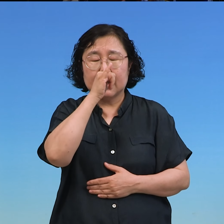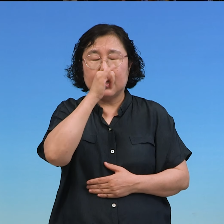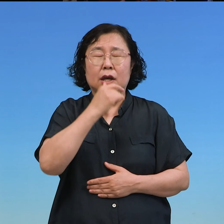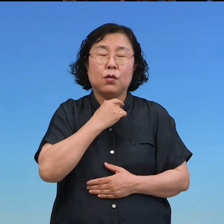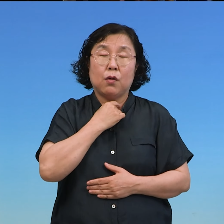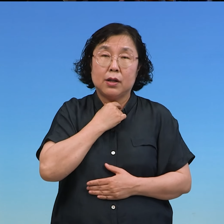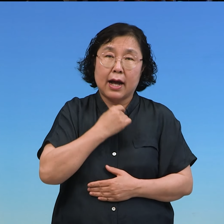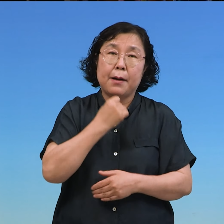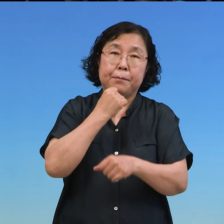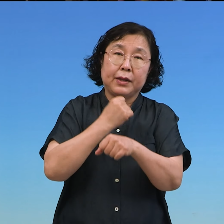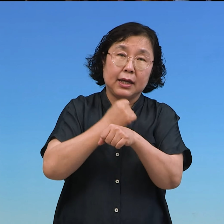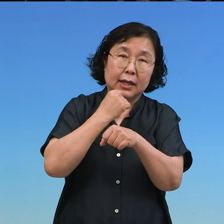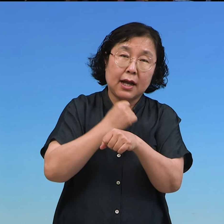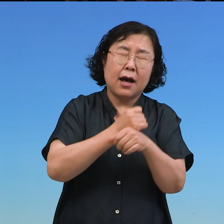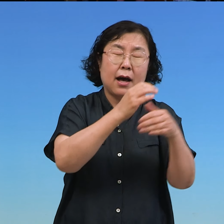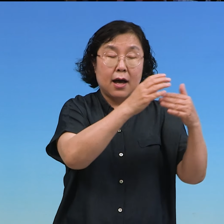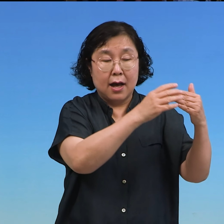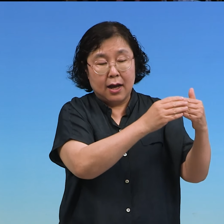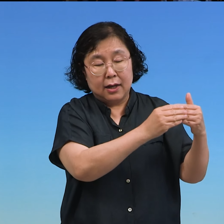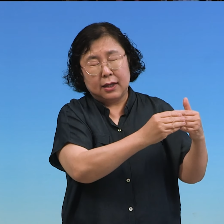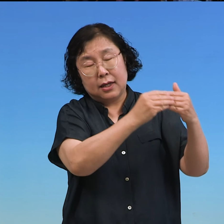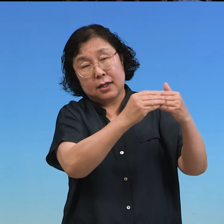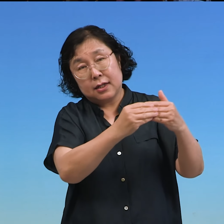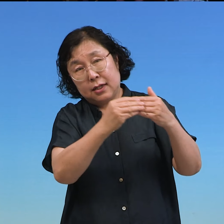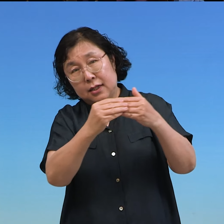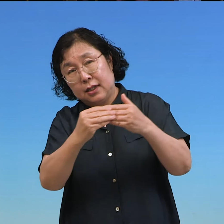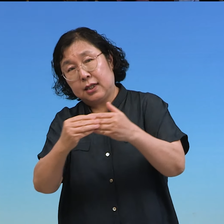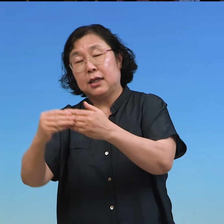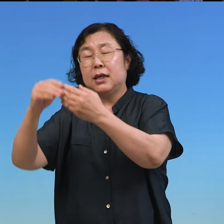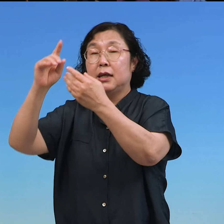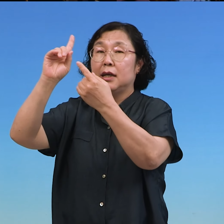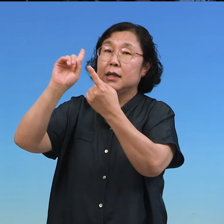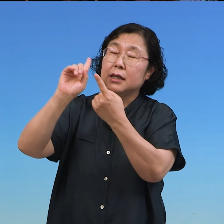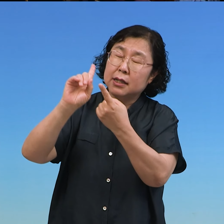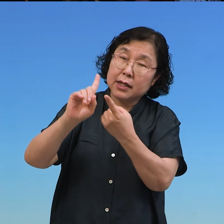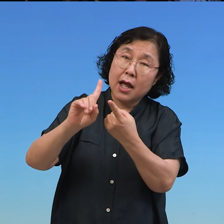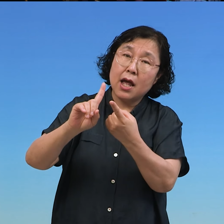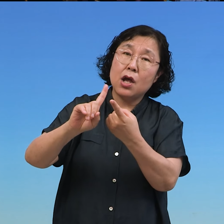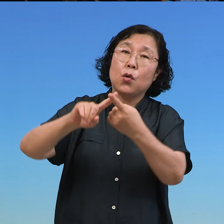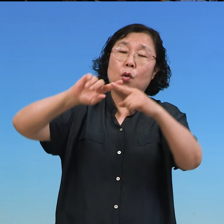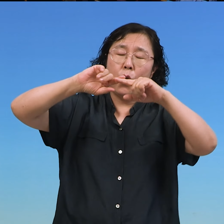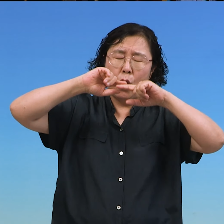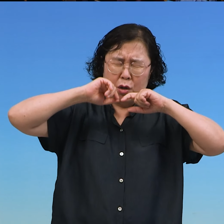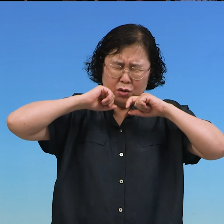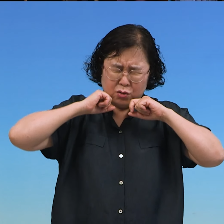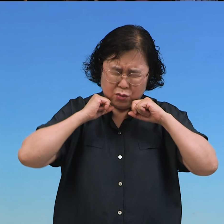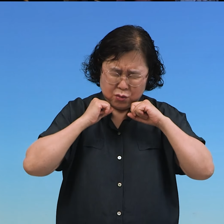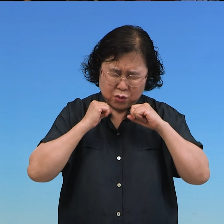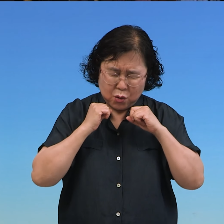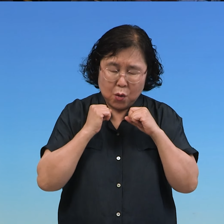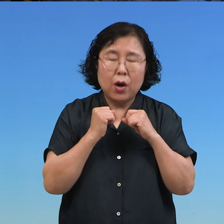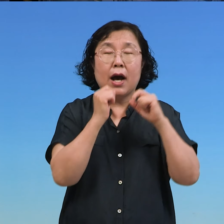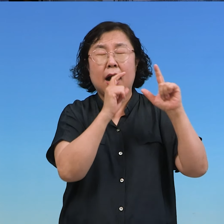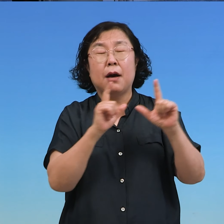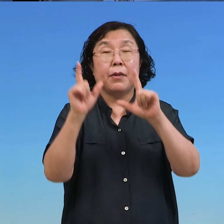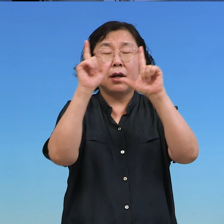원합니다 이끄시는 대로 순종하며 살리니